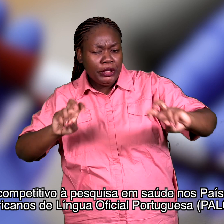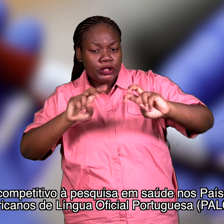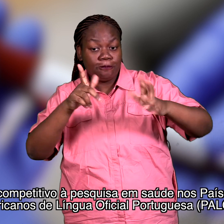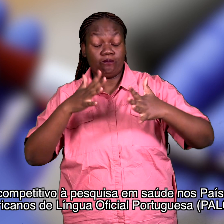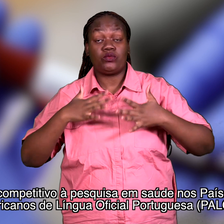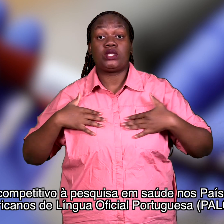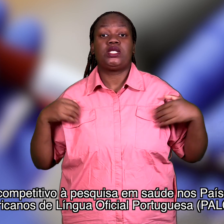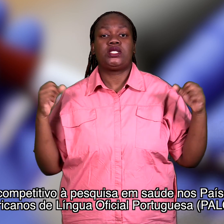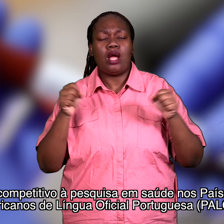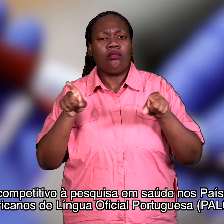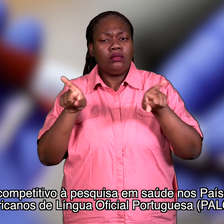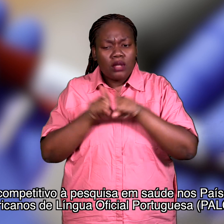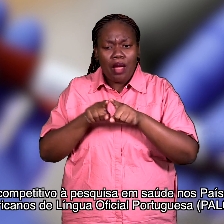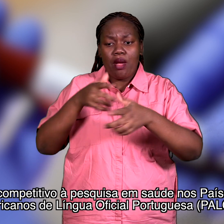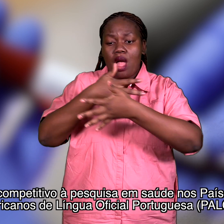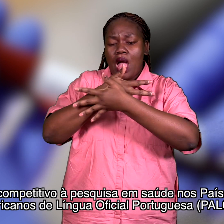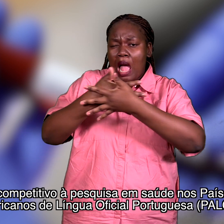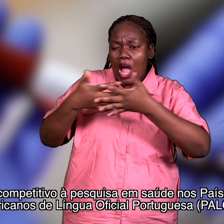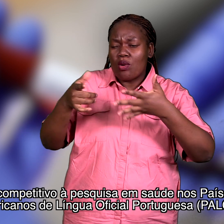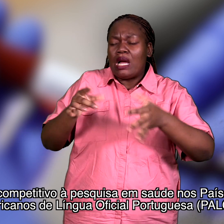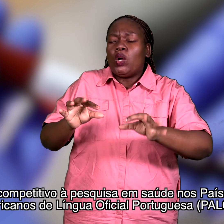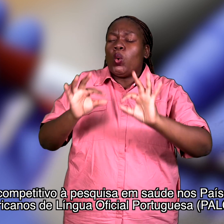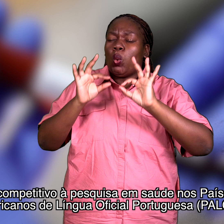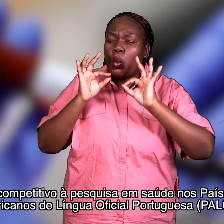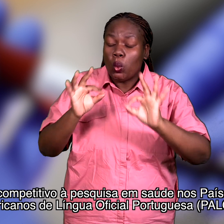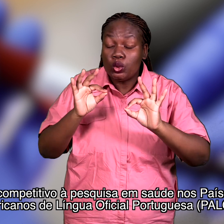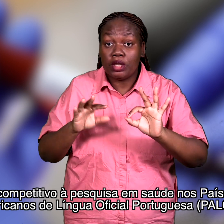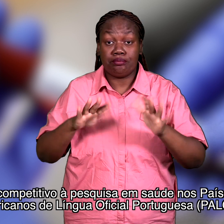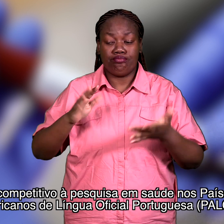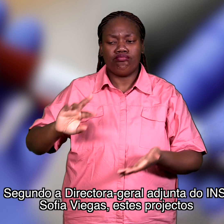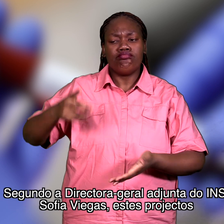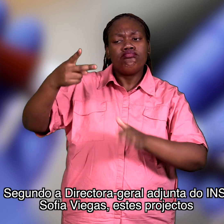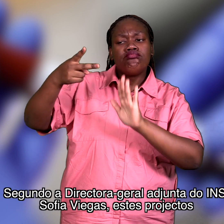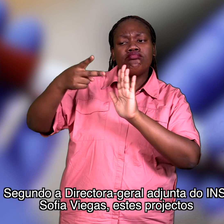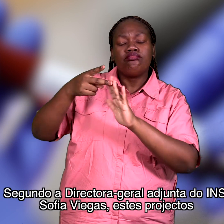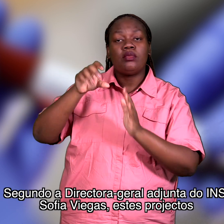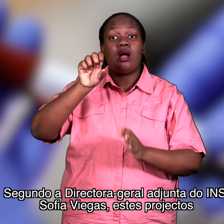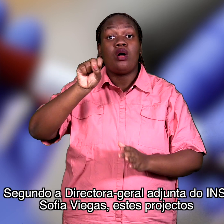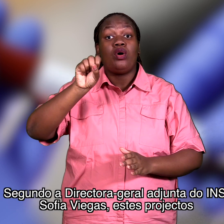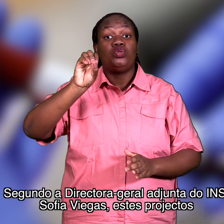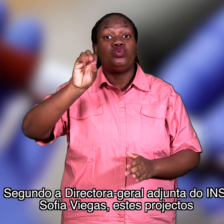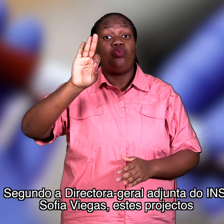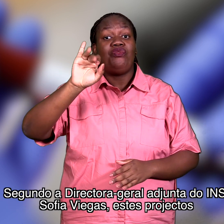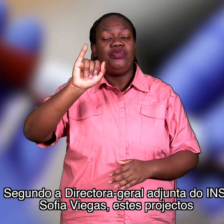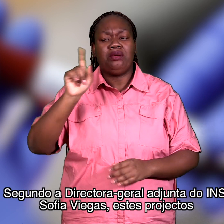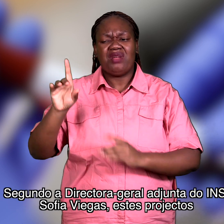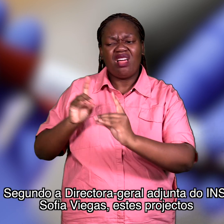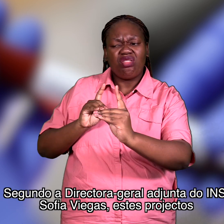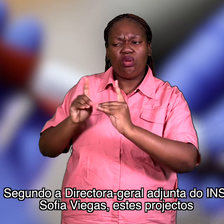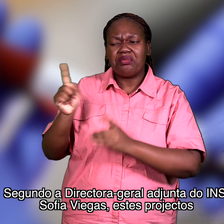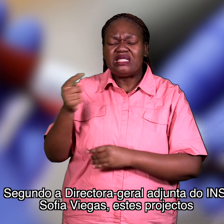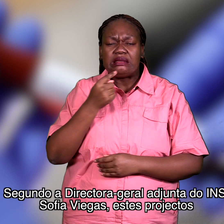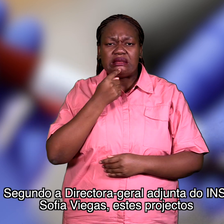pesquisa em saúde nos países africanos, de língua oficial portuguesa PALOP. Segundo a diretora-geral, a adjunta do